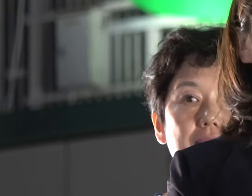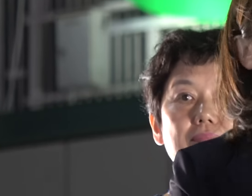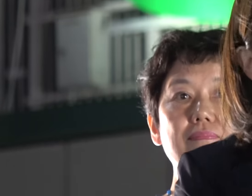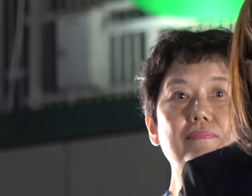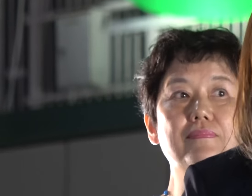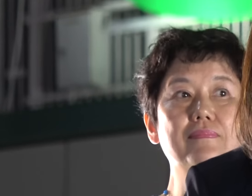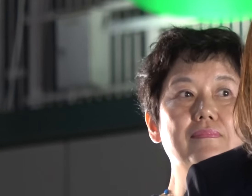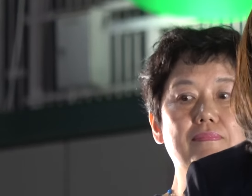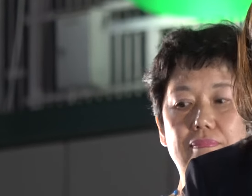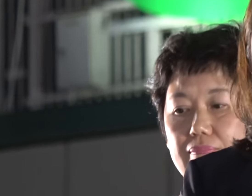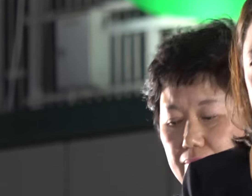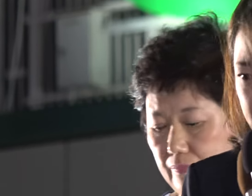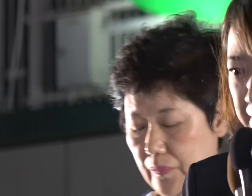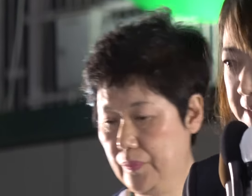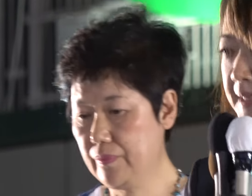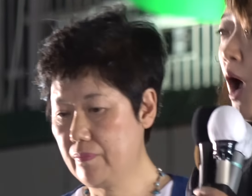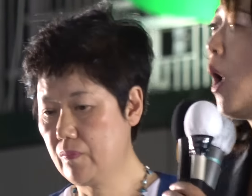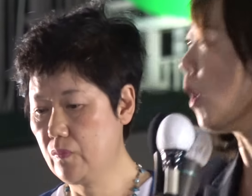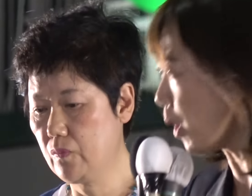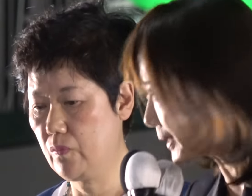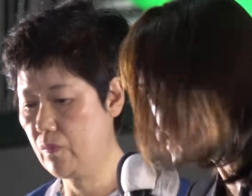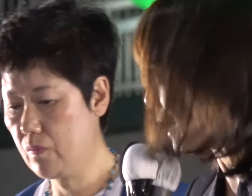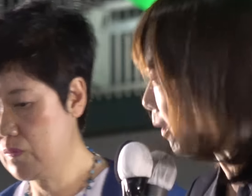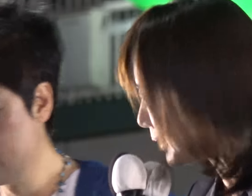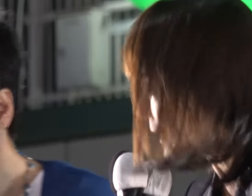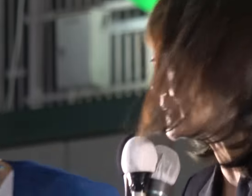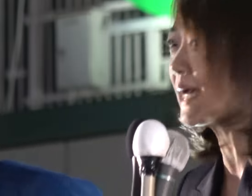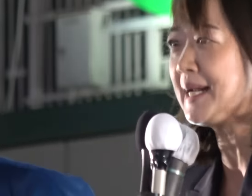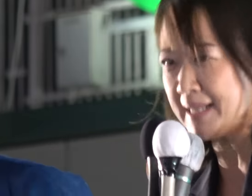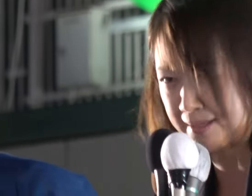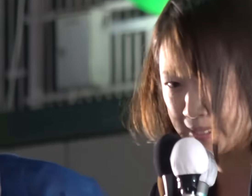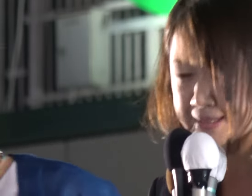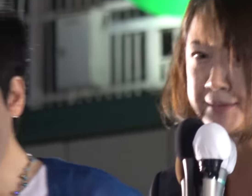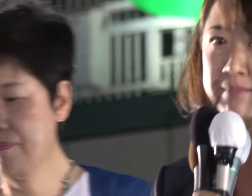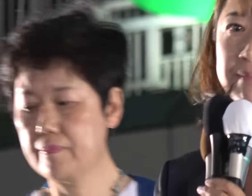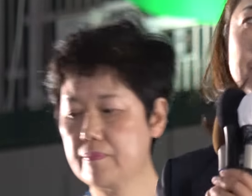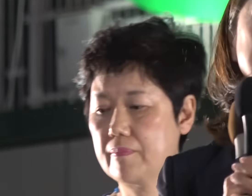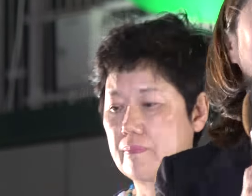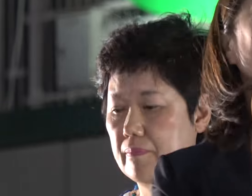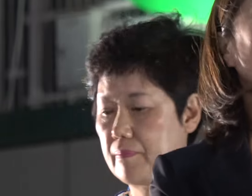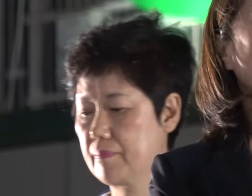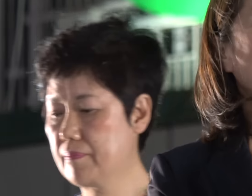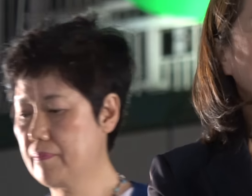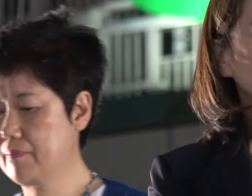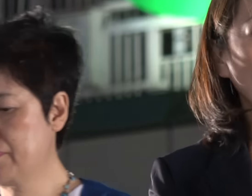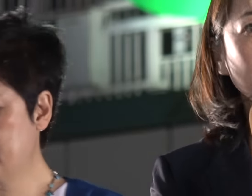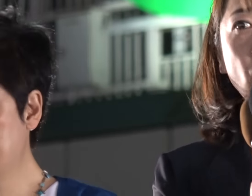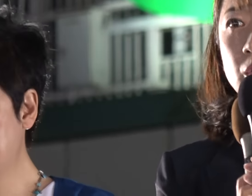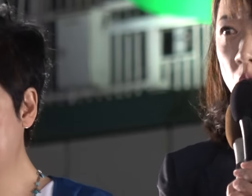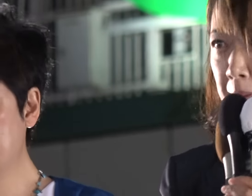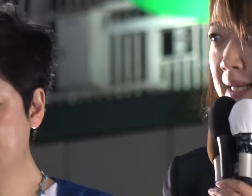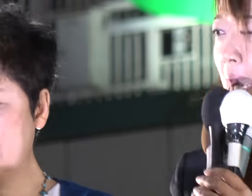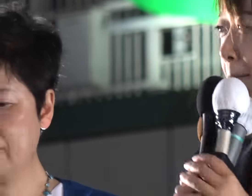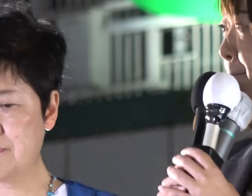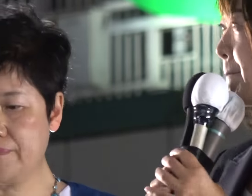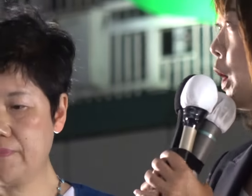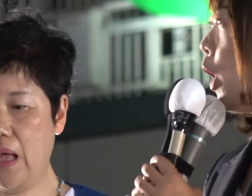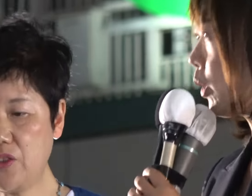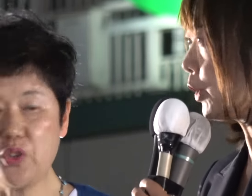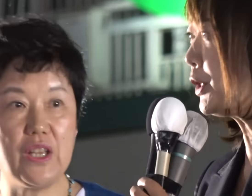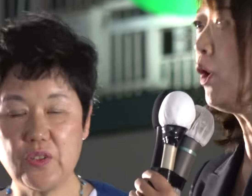。お一人で結構でございます。大きな大きな力になります。東京都民